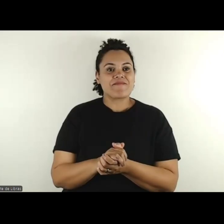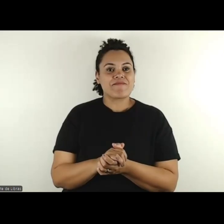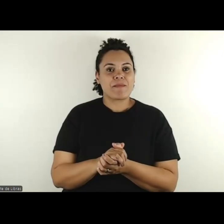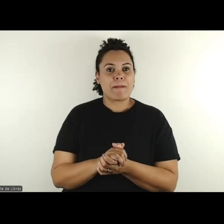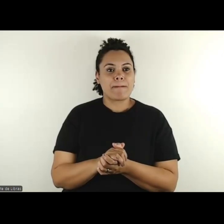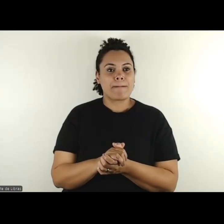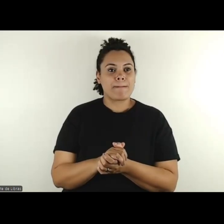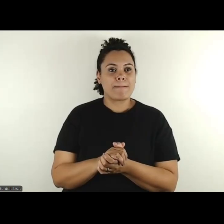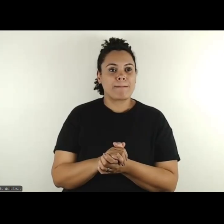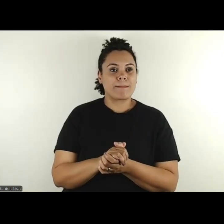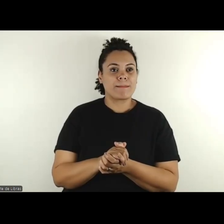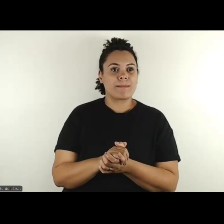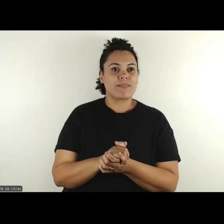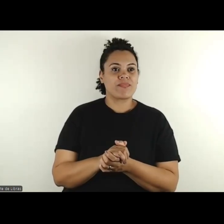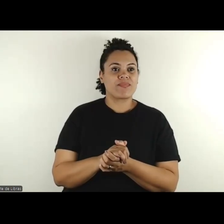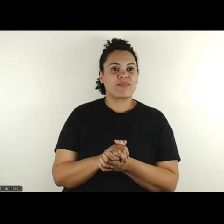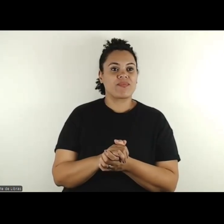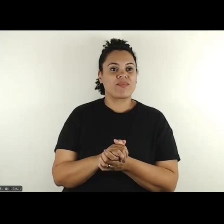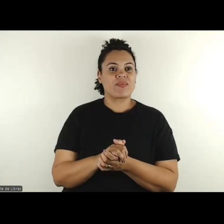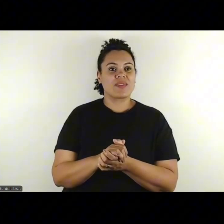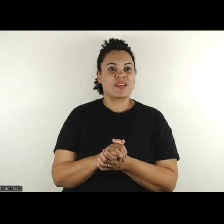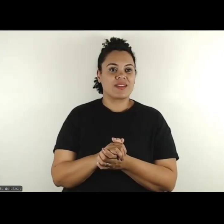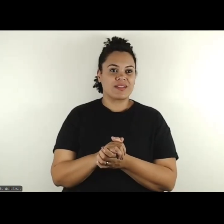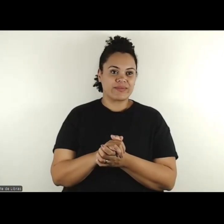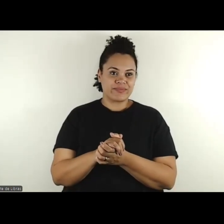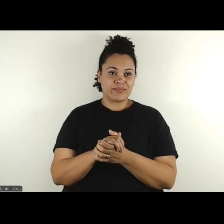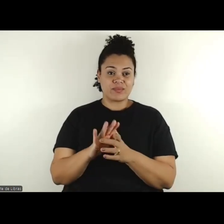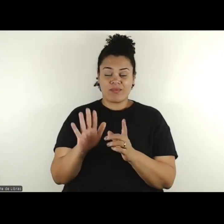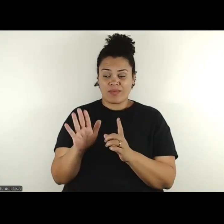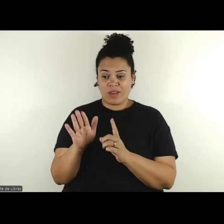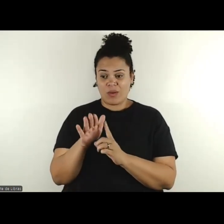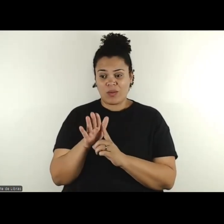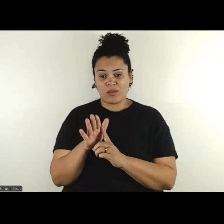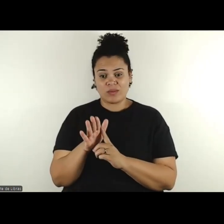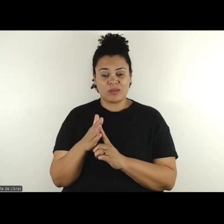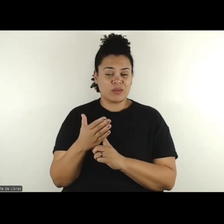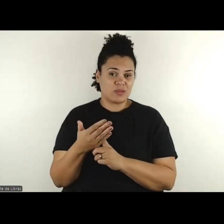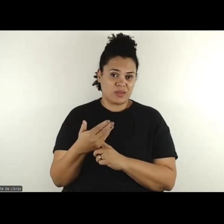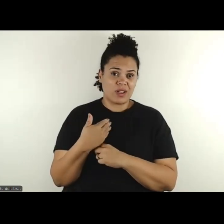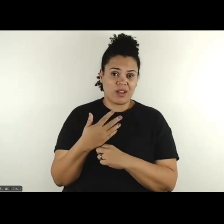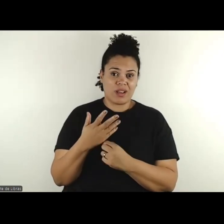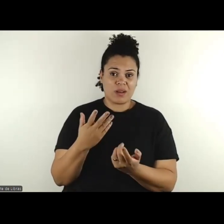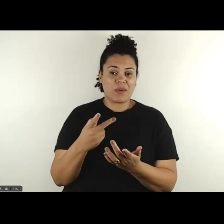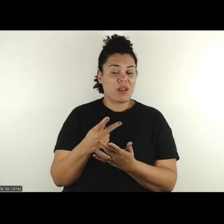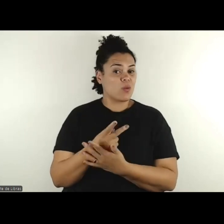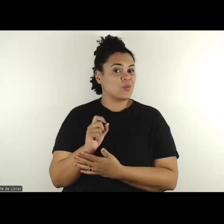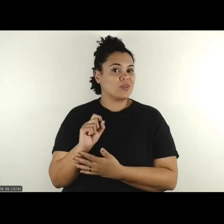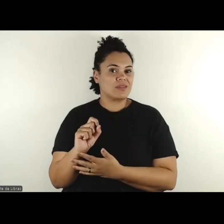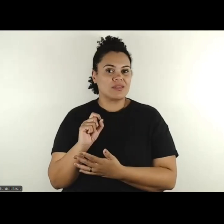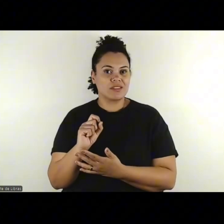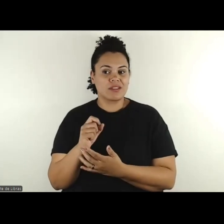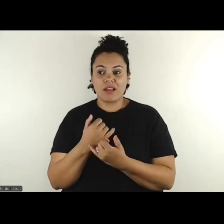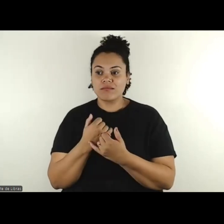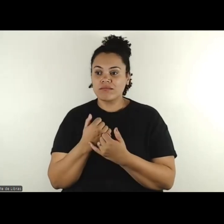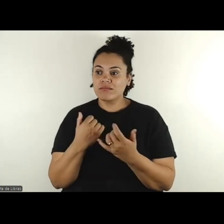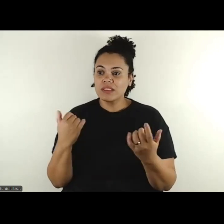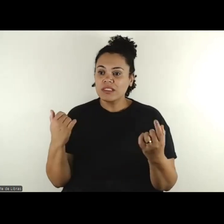Tá, eles chamam de acolhimento. Tá, beleza. Que vão, né, se